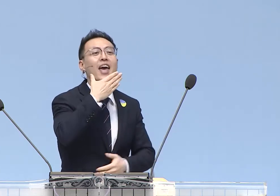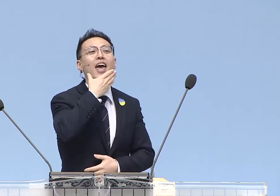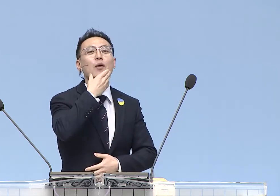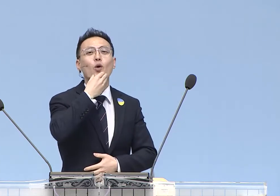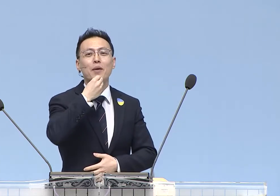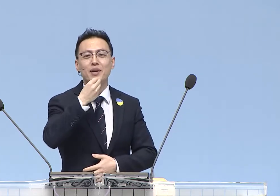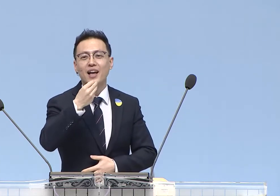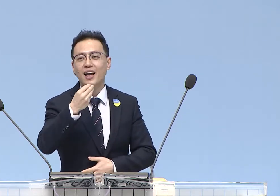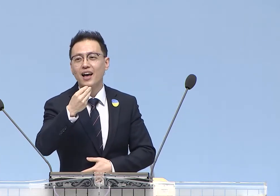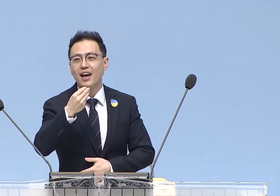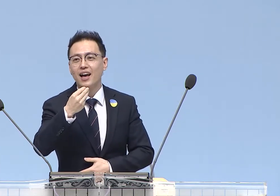행복합니다.